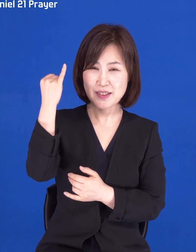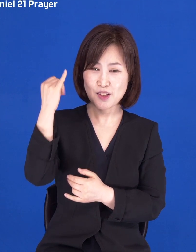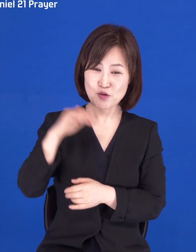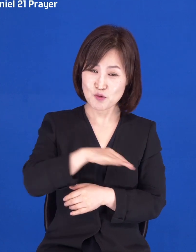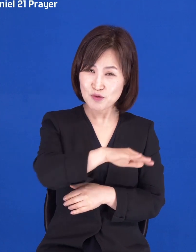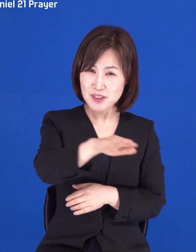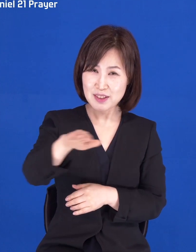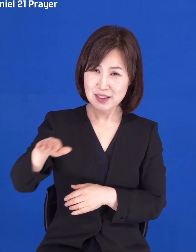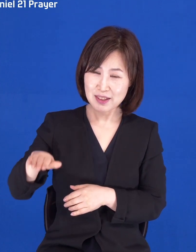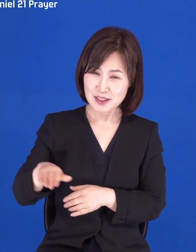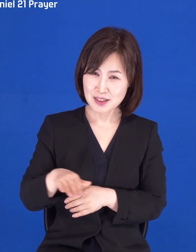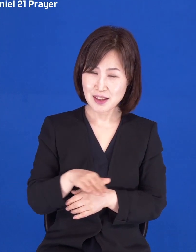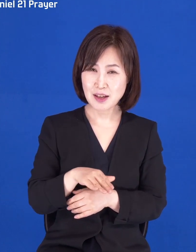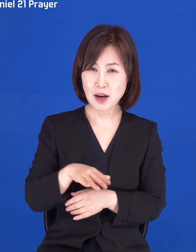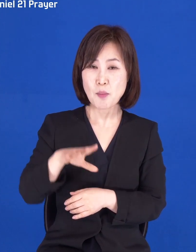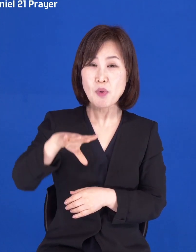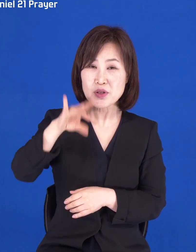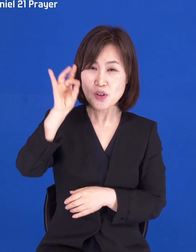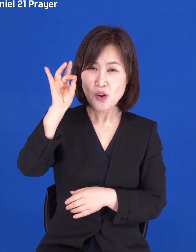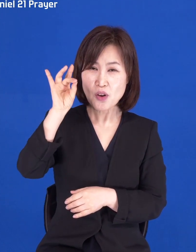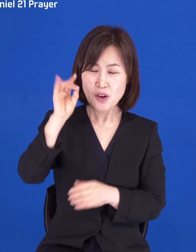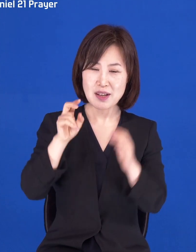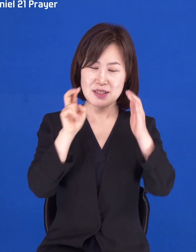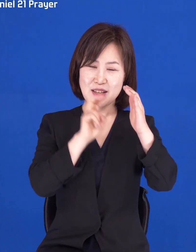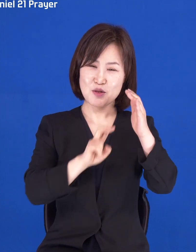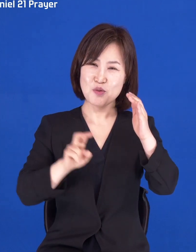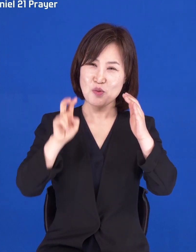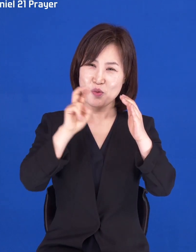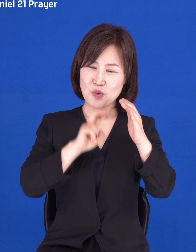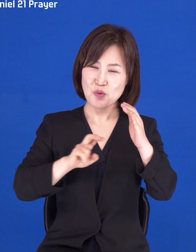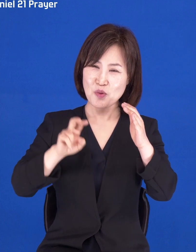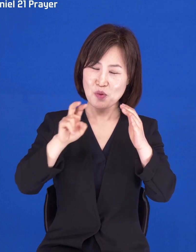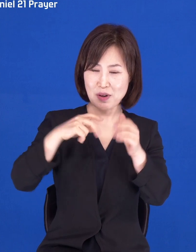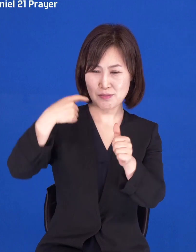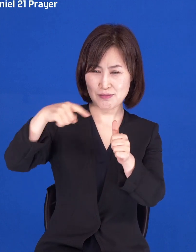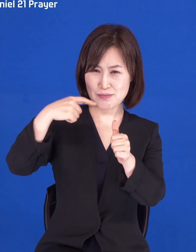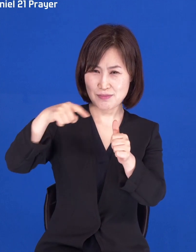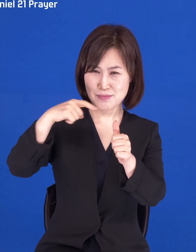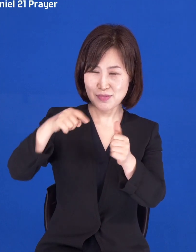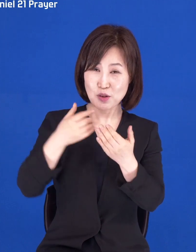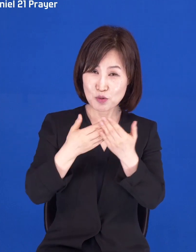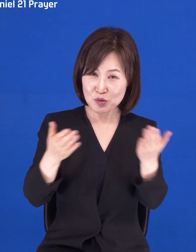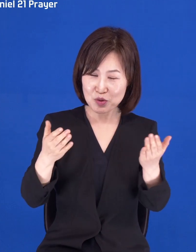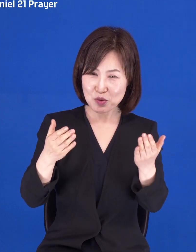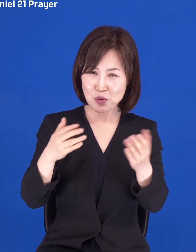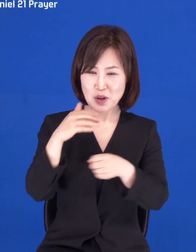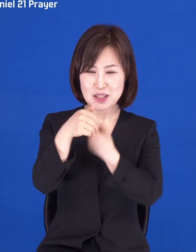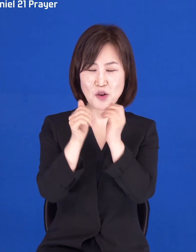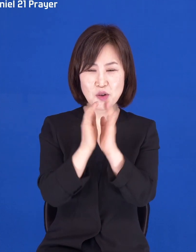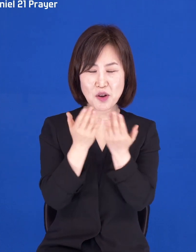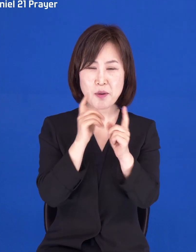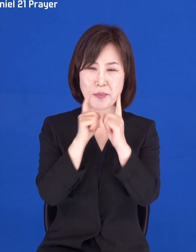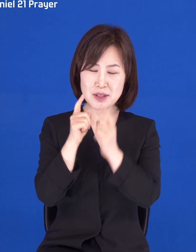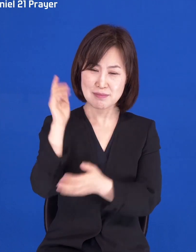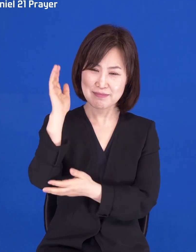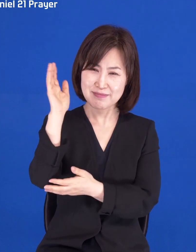저희에게 먼저 찬송가를 배워주시고 성경 이야기를 들려주셨습니다. 그때 배웠던